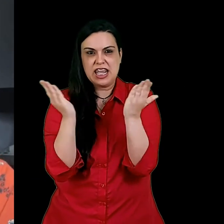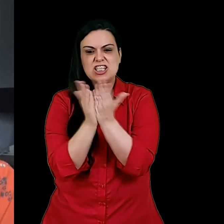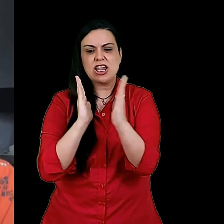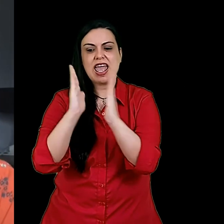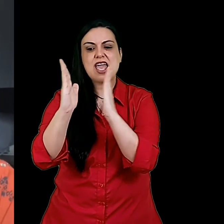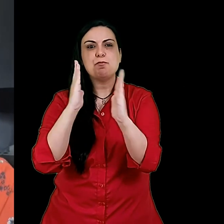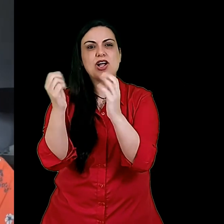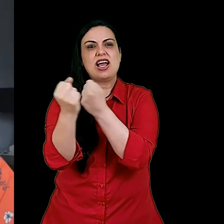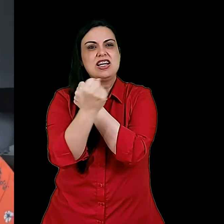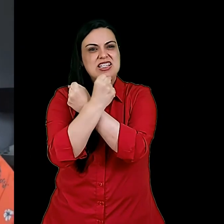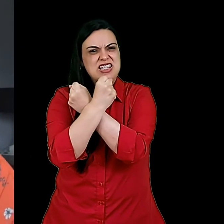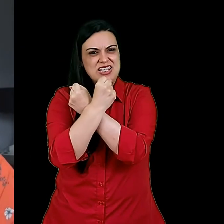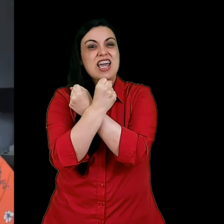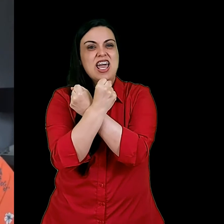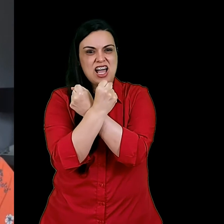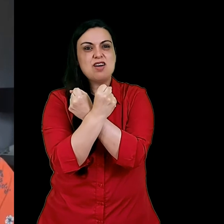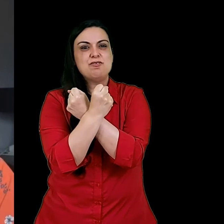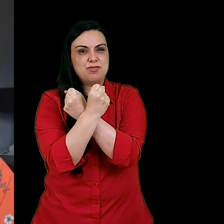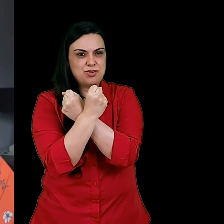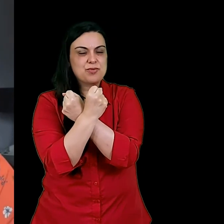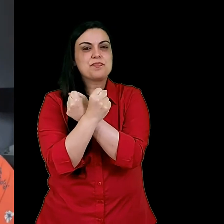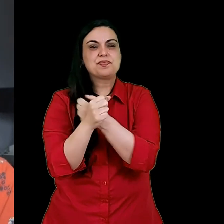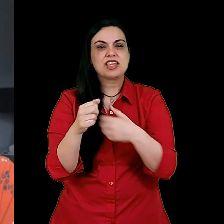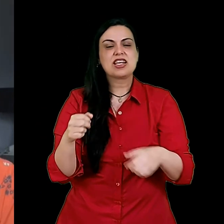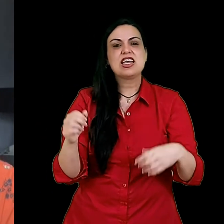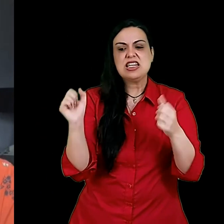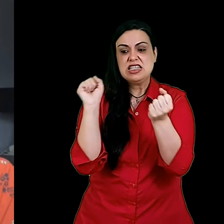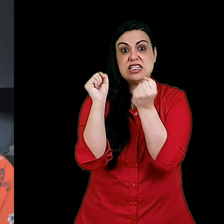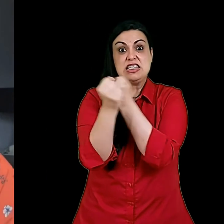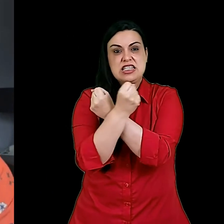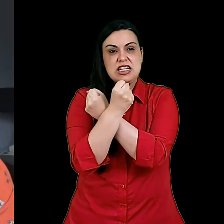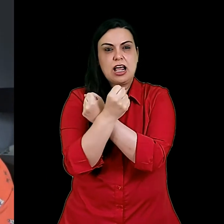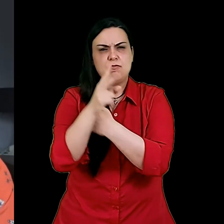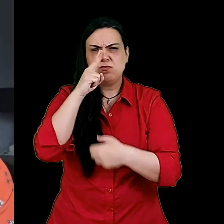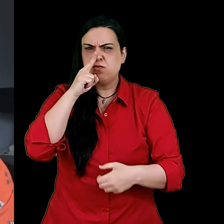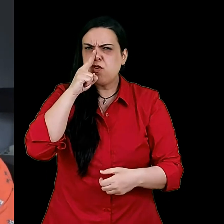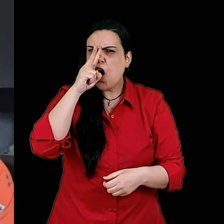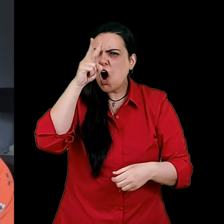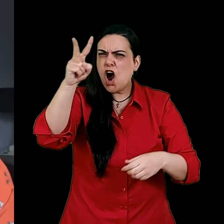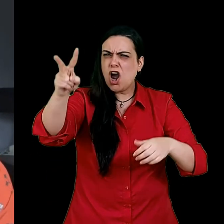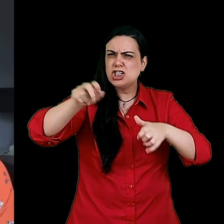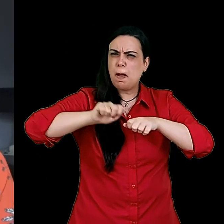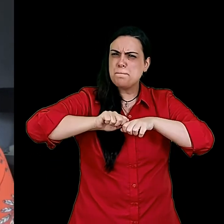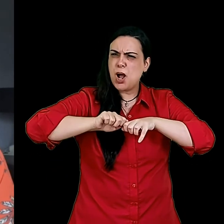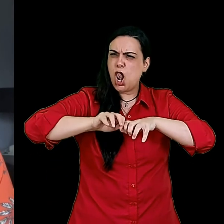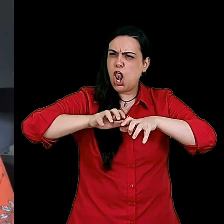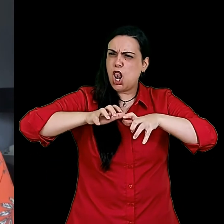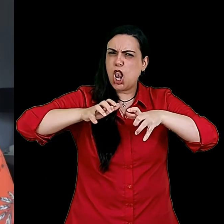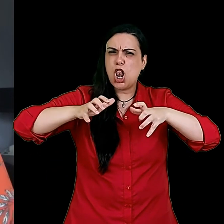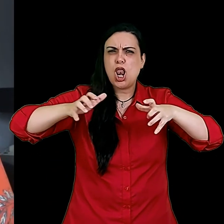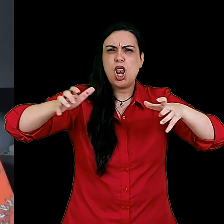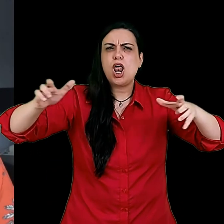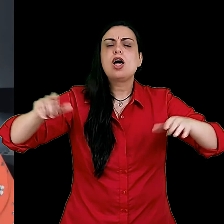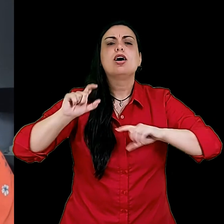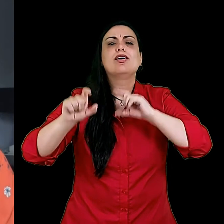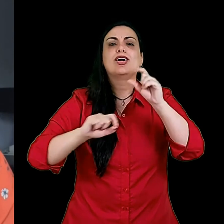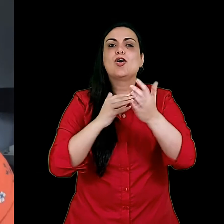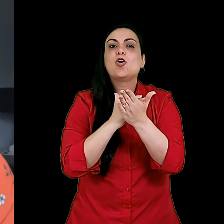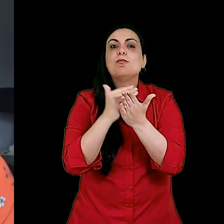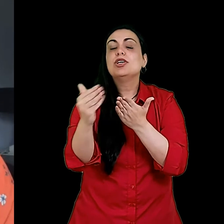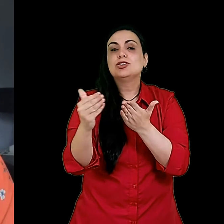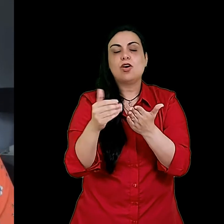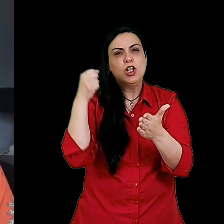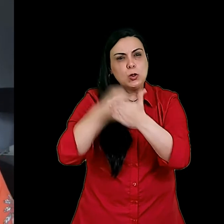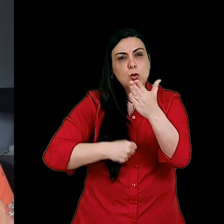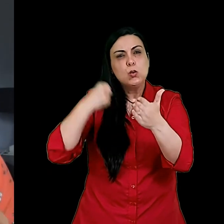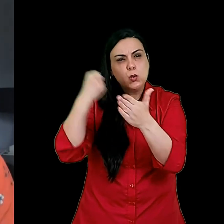considerada por muitos cristãos, na época da escravidão, quando a escravidão se estendia arduamente e começou